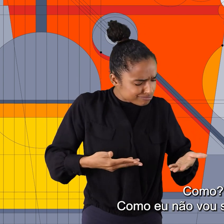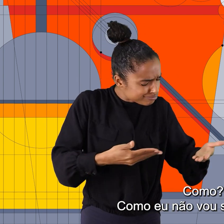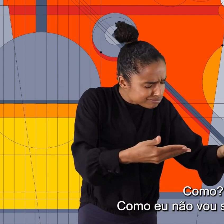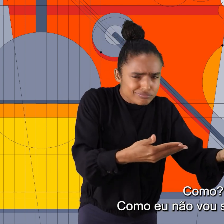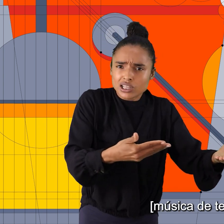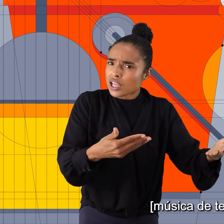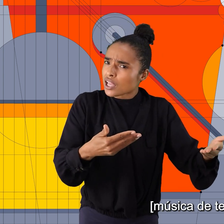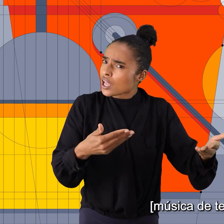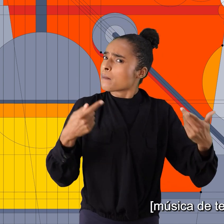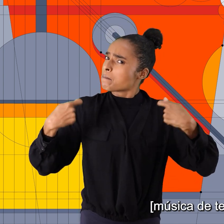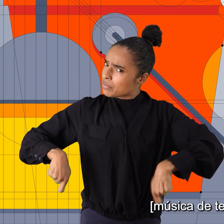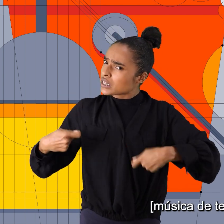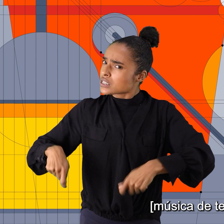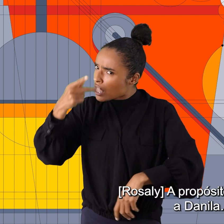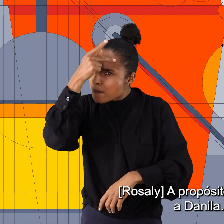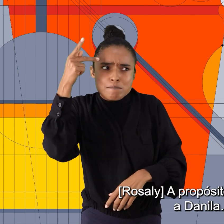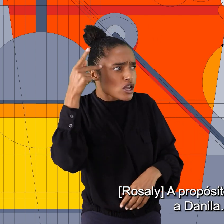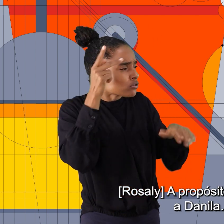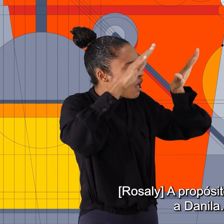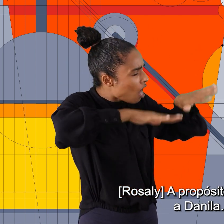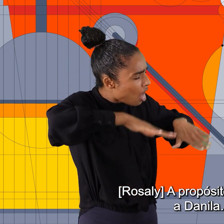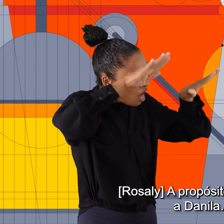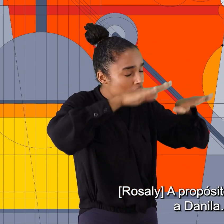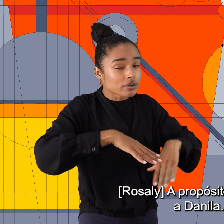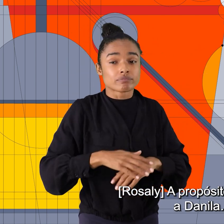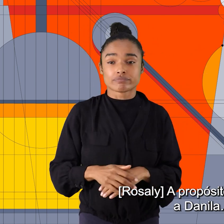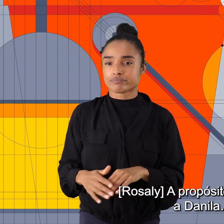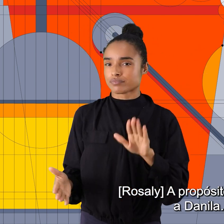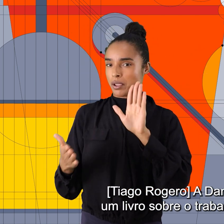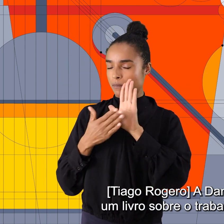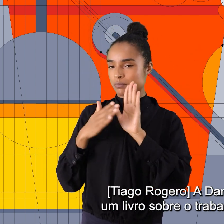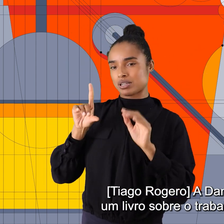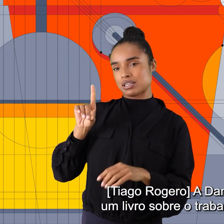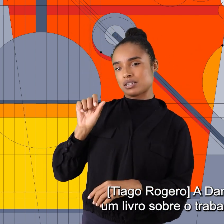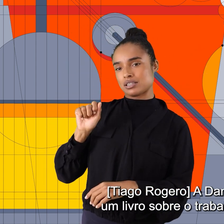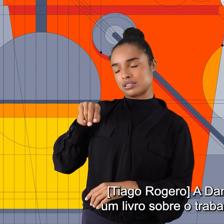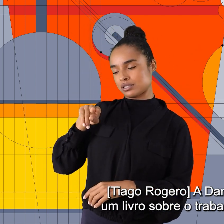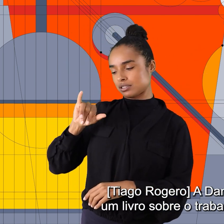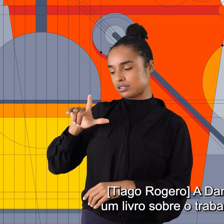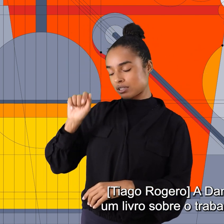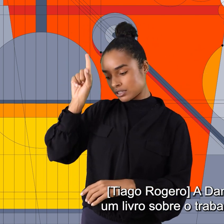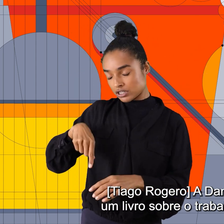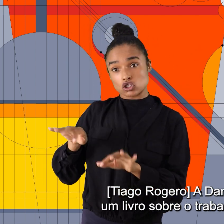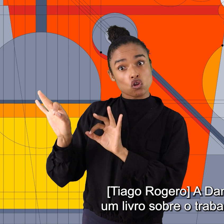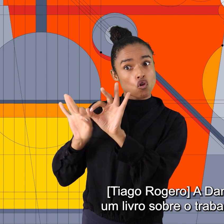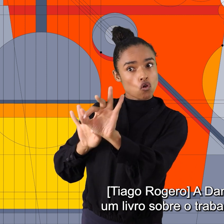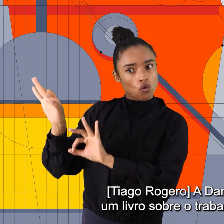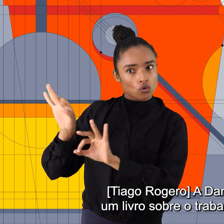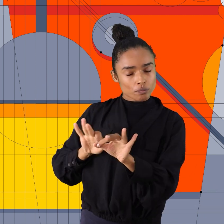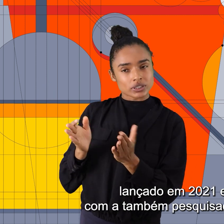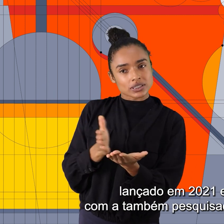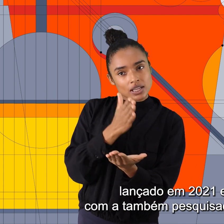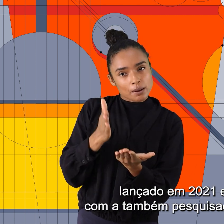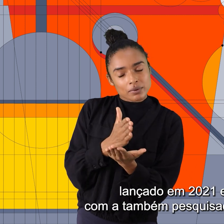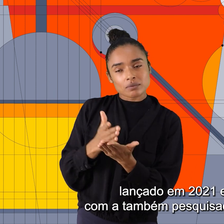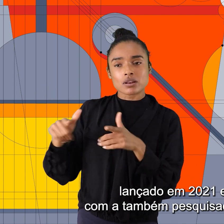ser servida? A propósito disso, a Danila organizou um livro sobre o trabalho